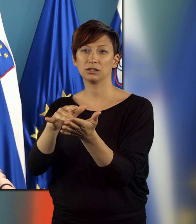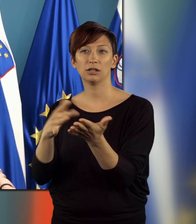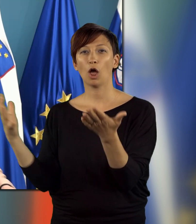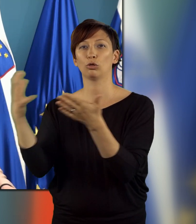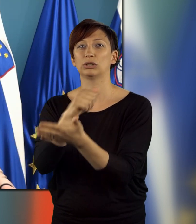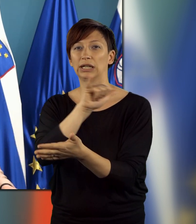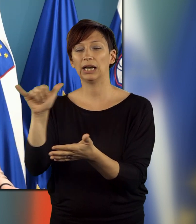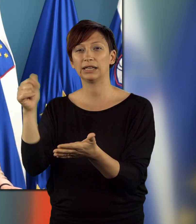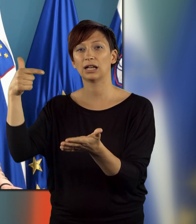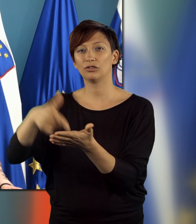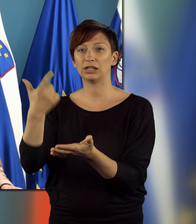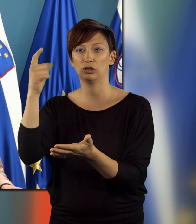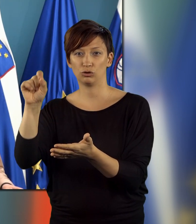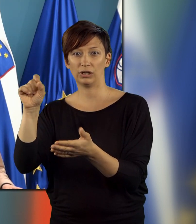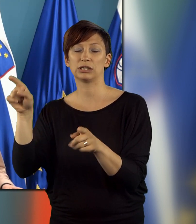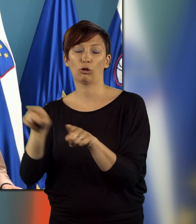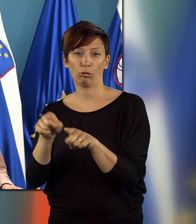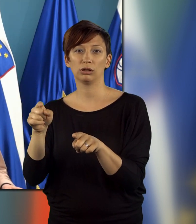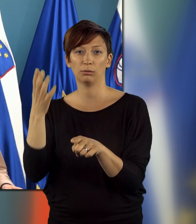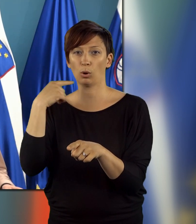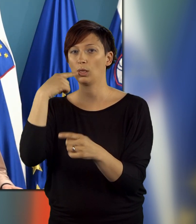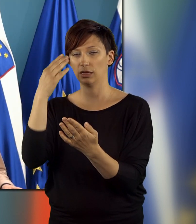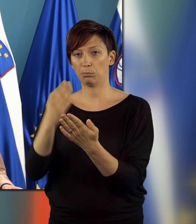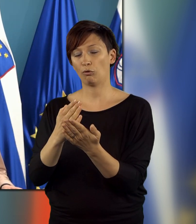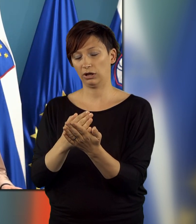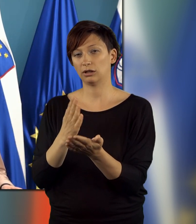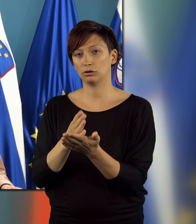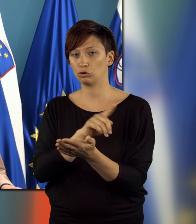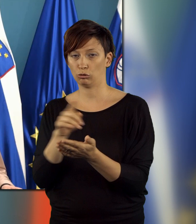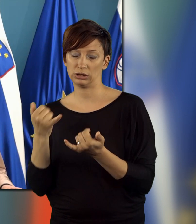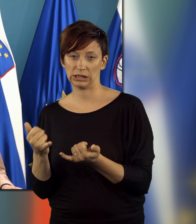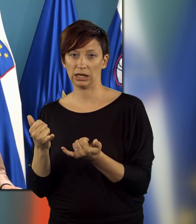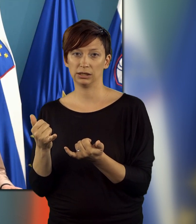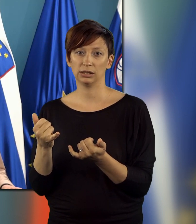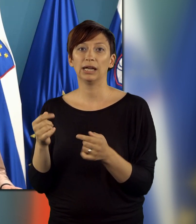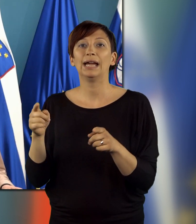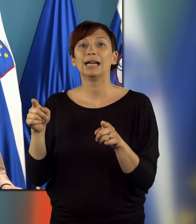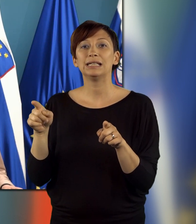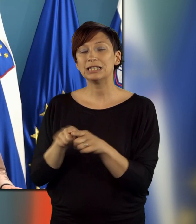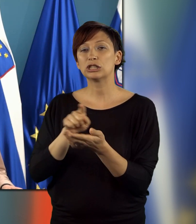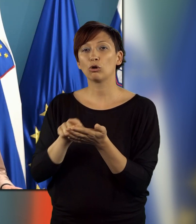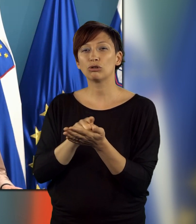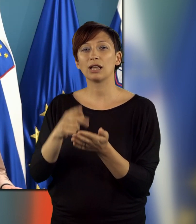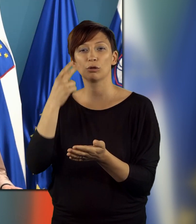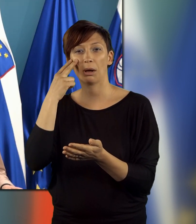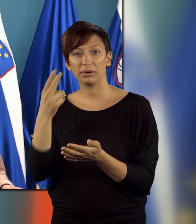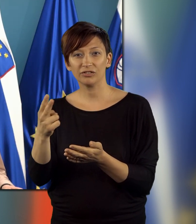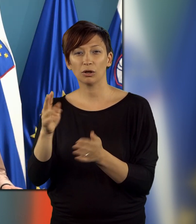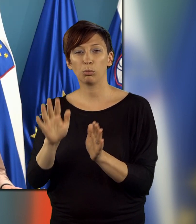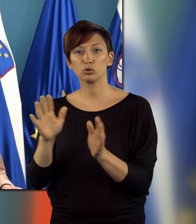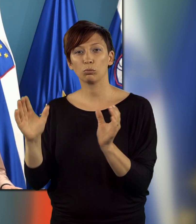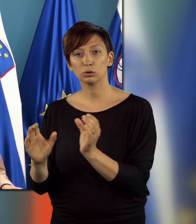dosegli v letu 2020, kot je bilo napovedano že doslej. Hkrati pa tudi predvidevamo